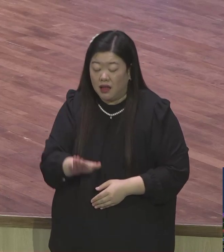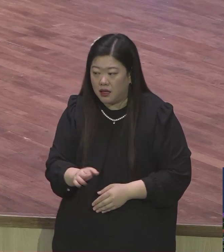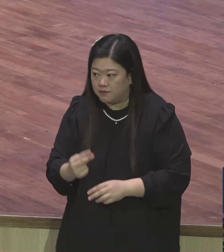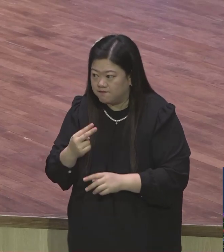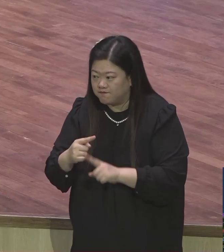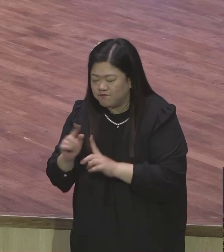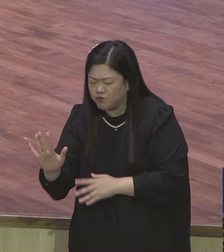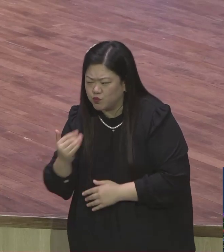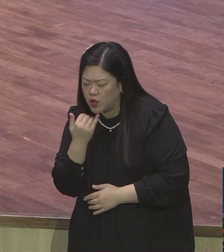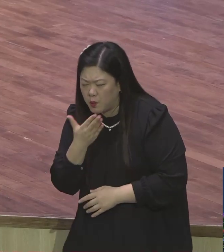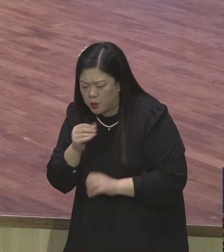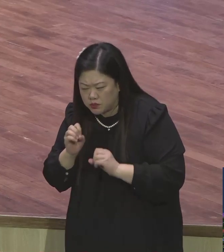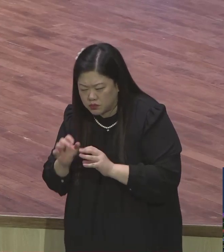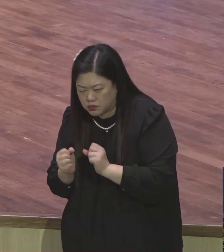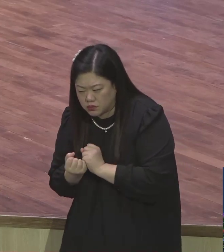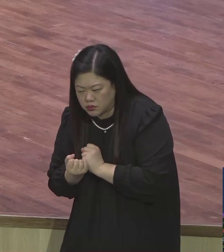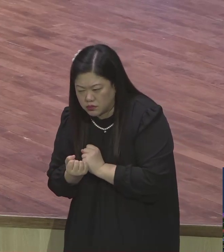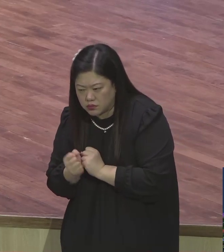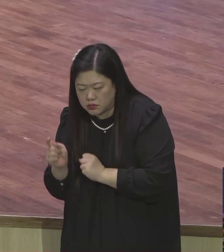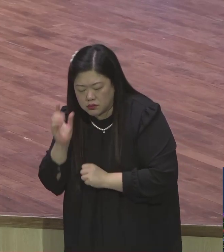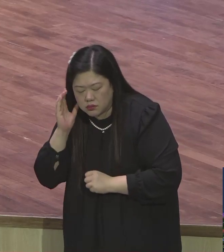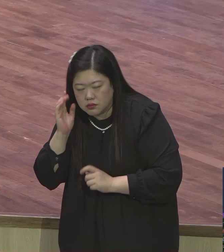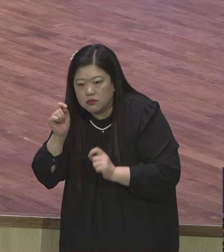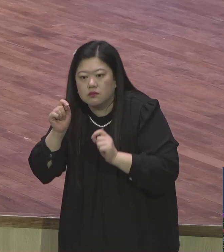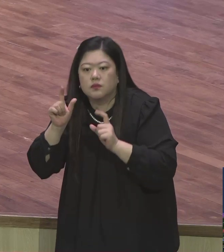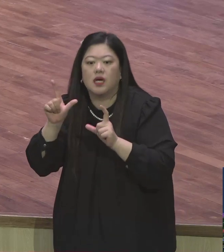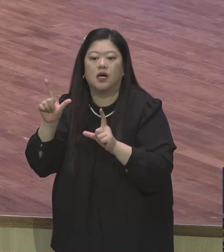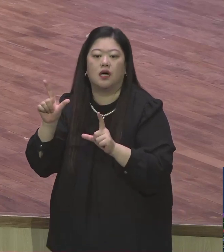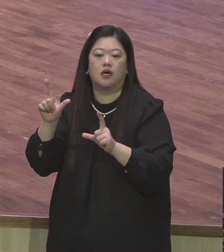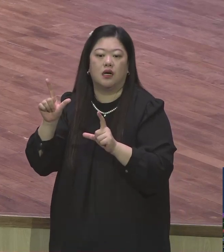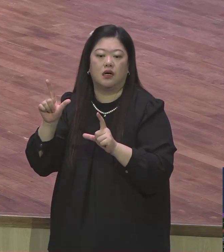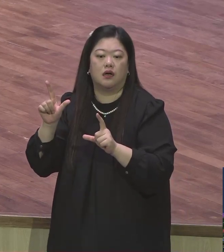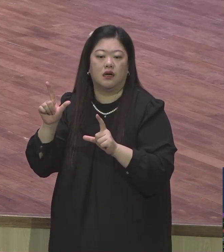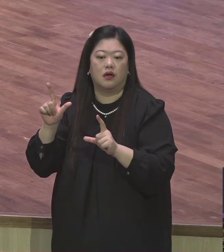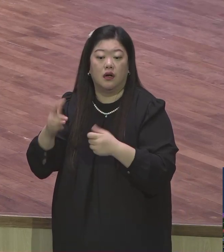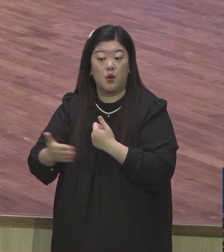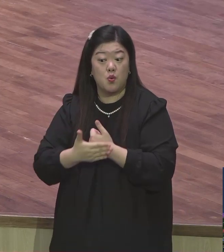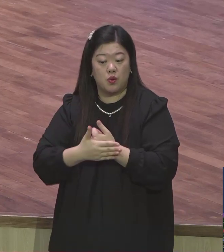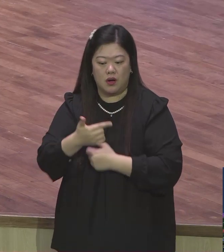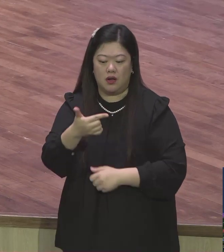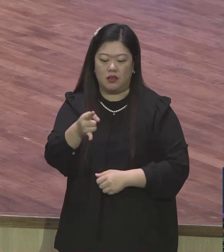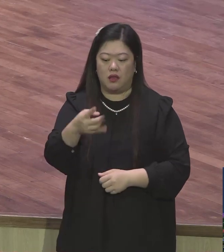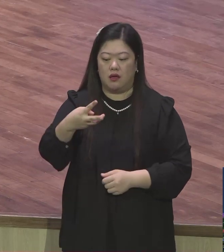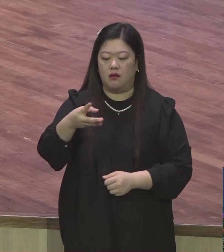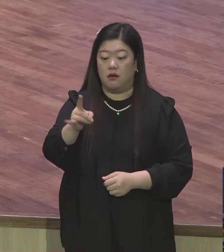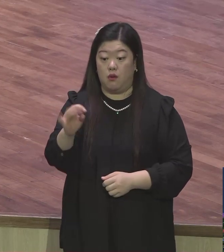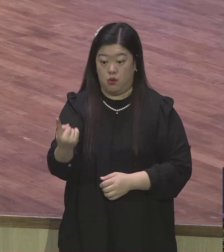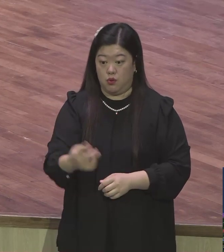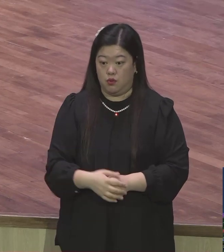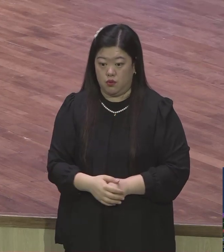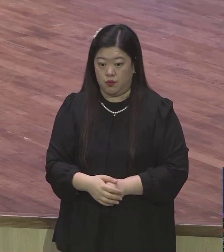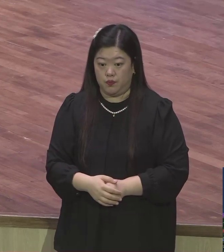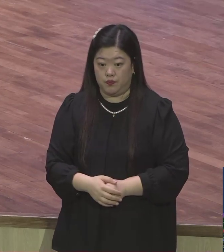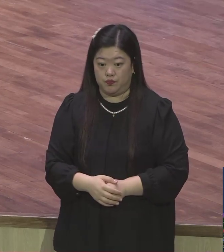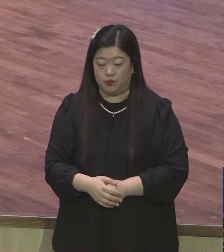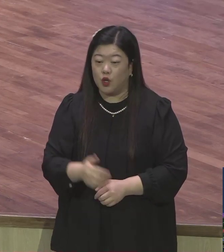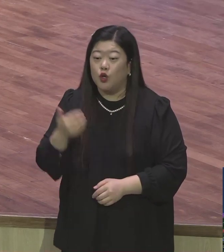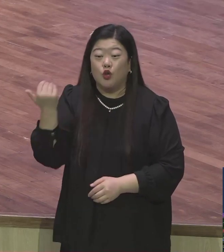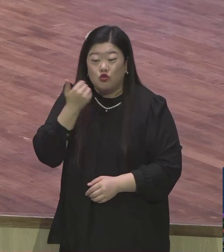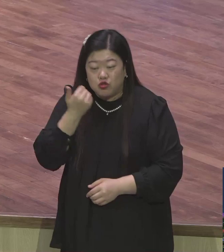건 행동. 그래서 성도 여러분이 복음이 확산되는 여정 속에서 어떤 사람은 드러나기도